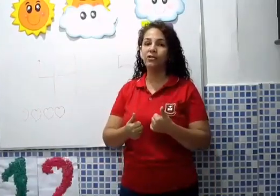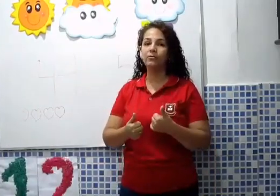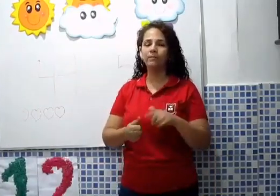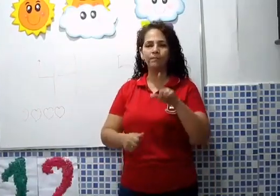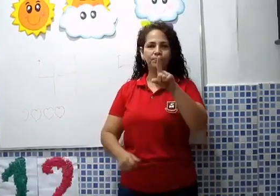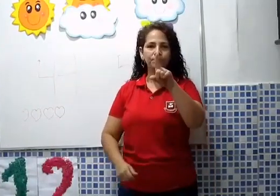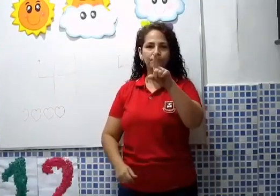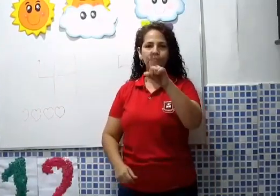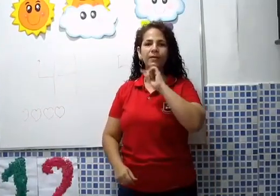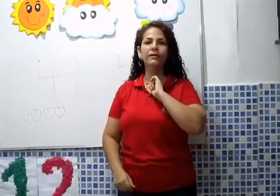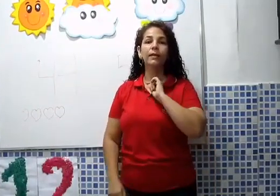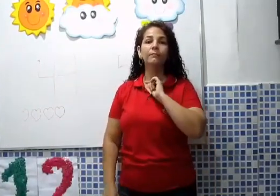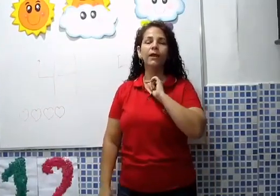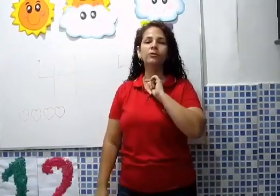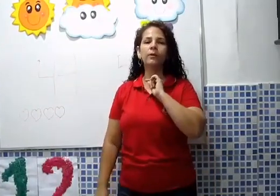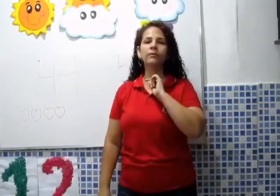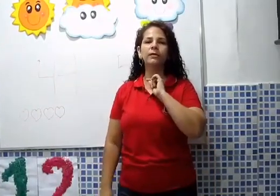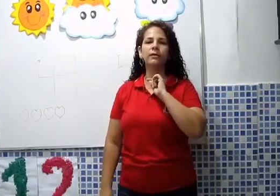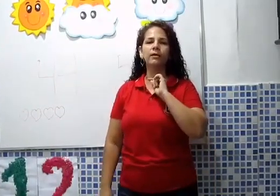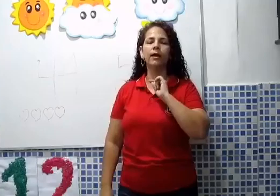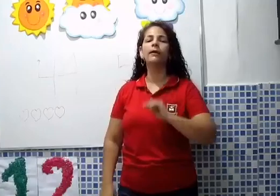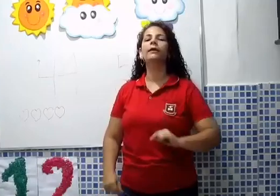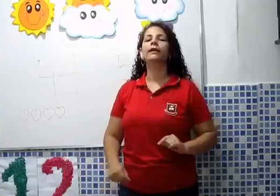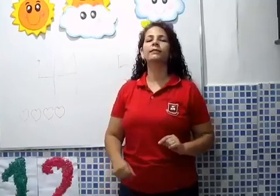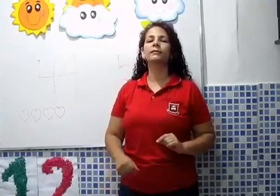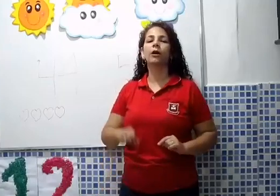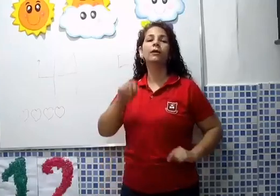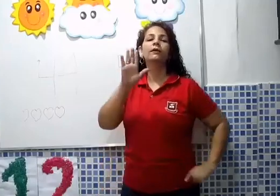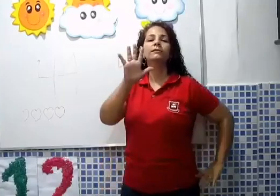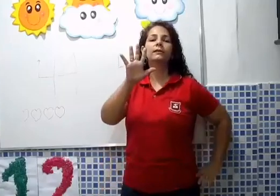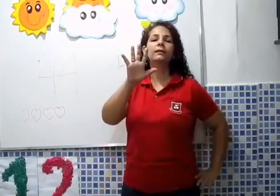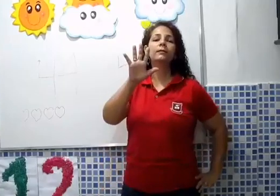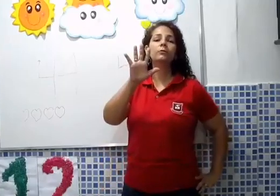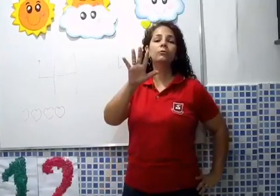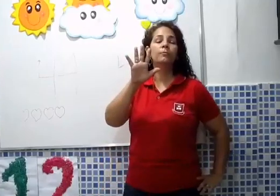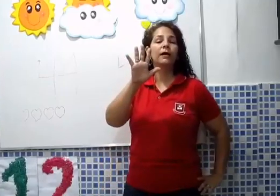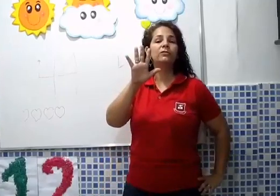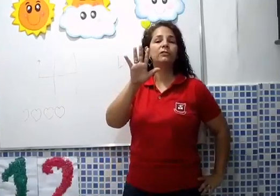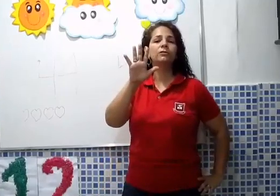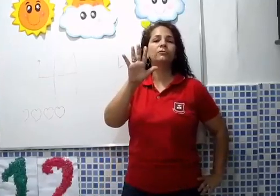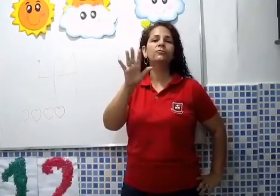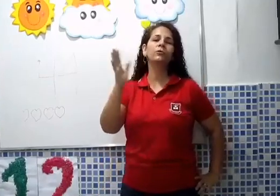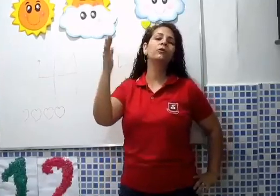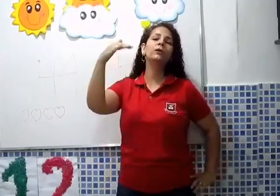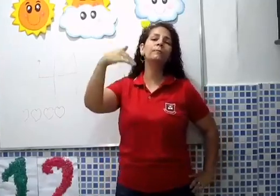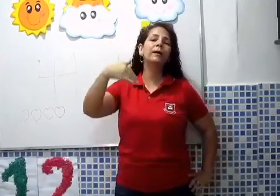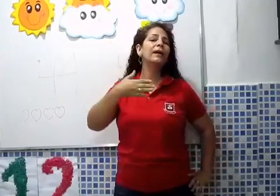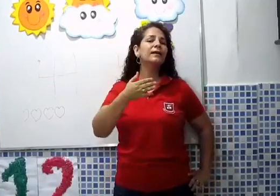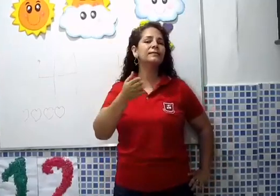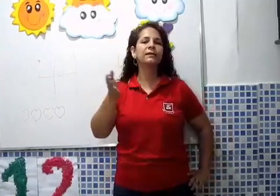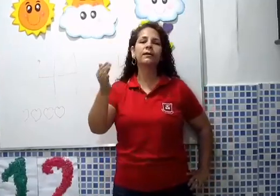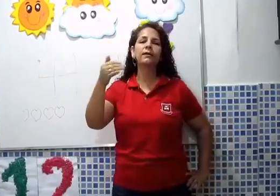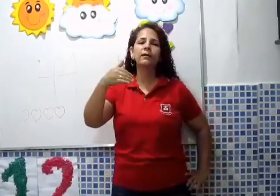divertido. Lembrei de uma musiquinha, que é assim, ó. Cinco patinhos foram